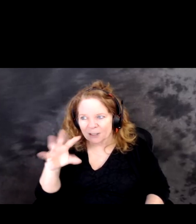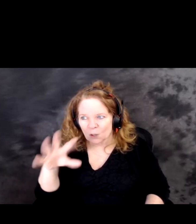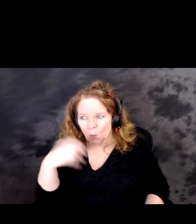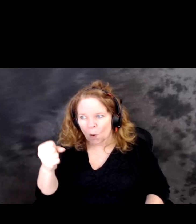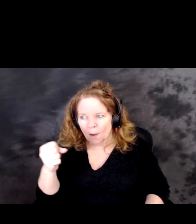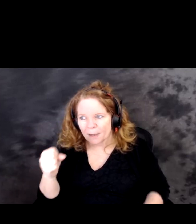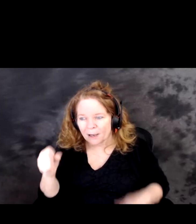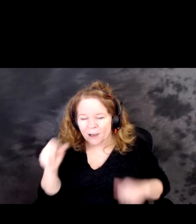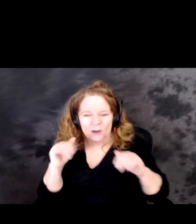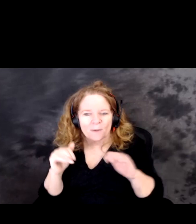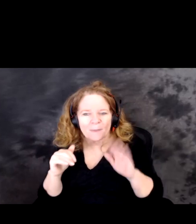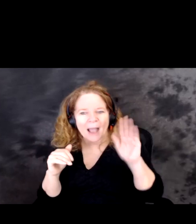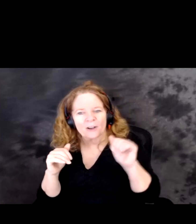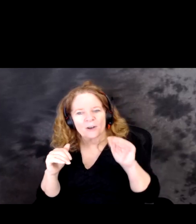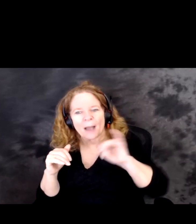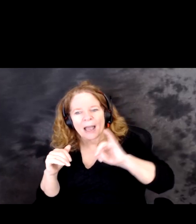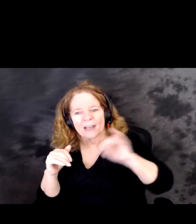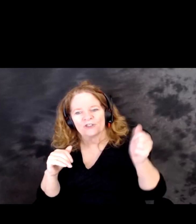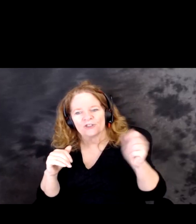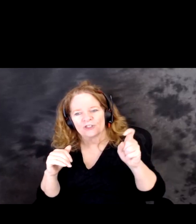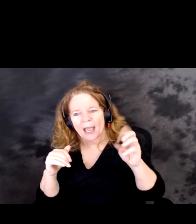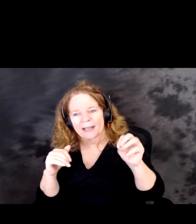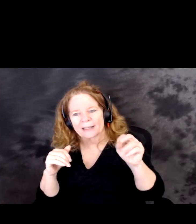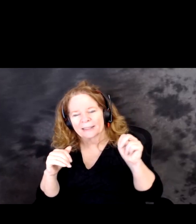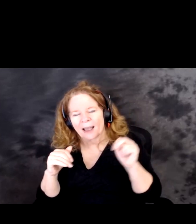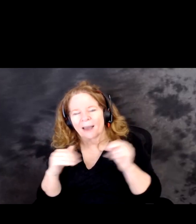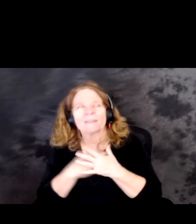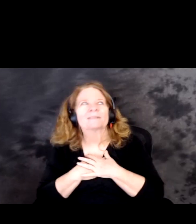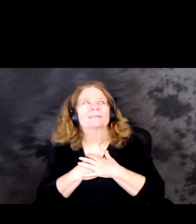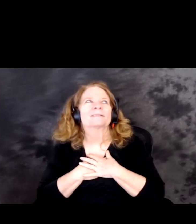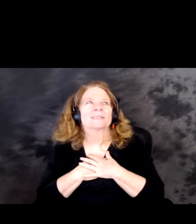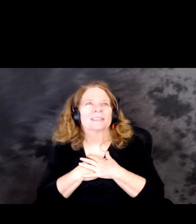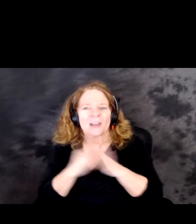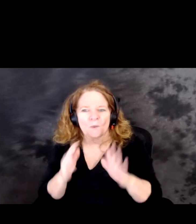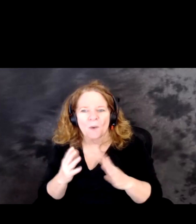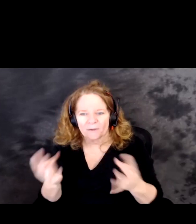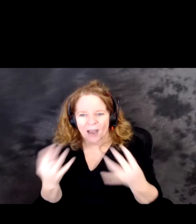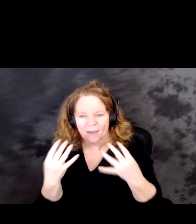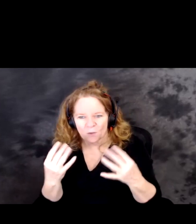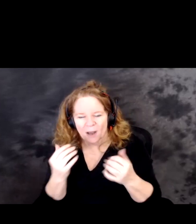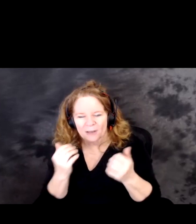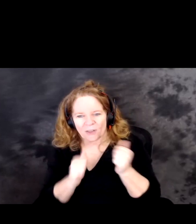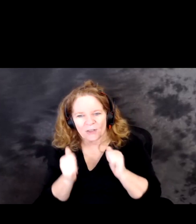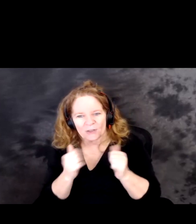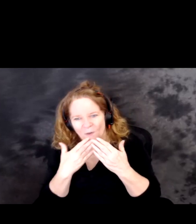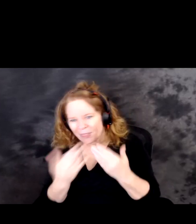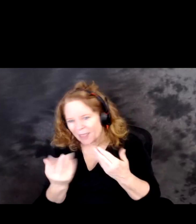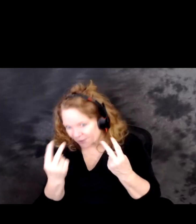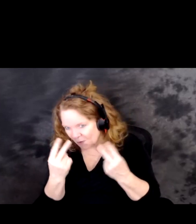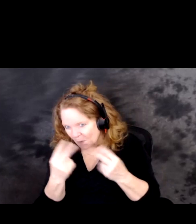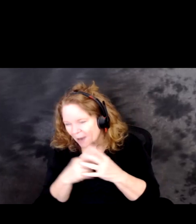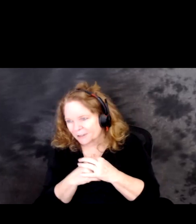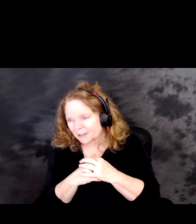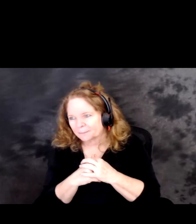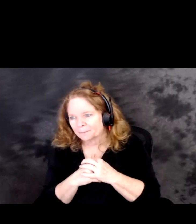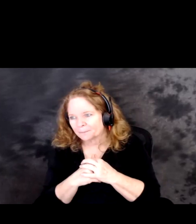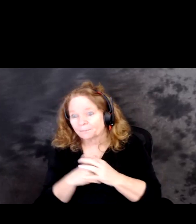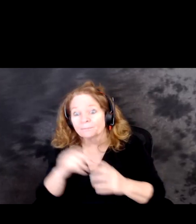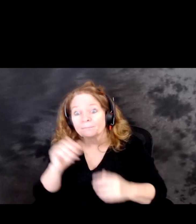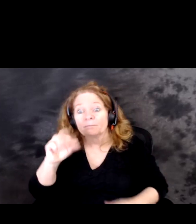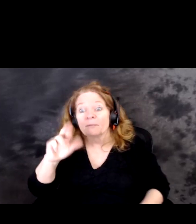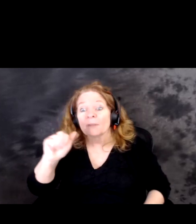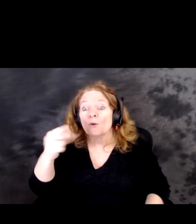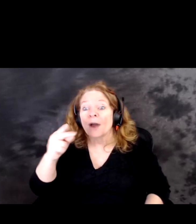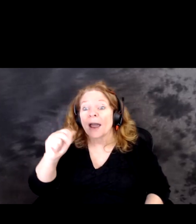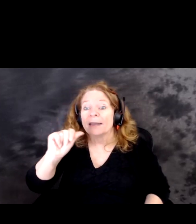Jackson, adiós, adiós, adiós, Jackson. Ha sido genial tenerte. Gracias por estar aquí con